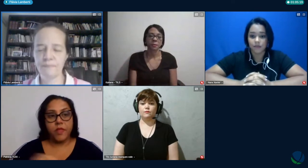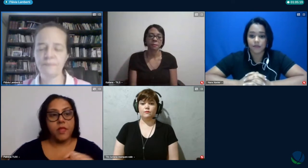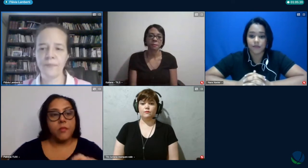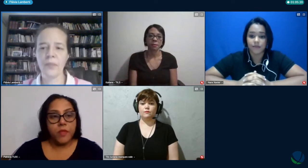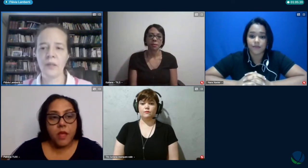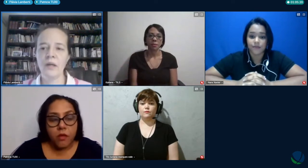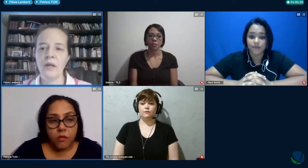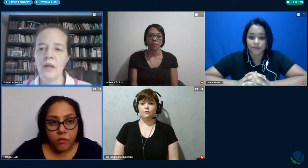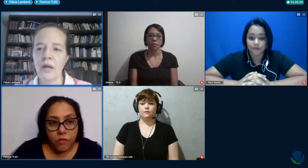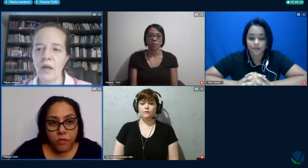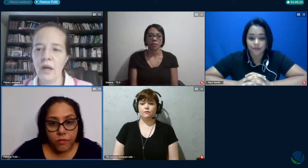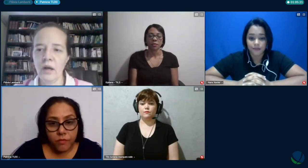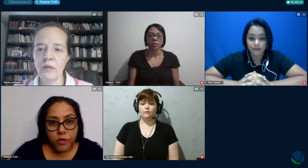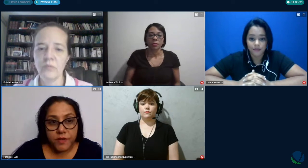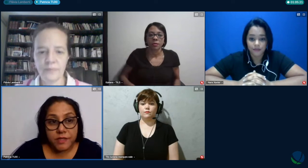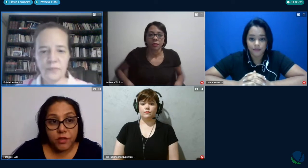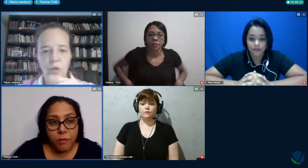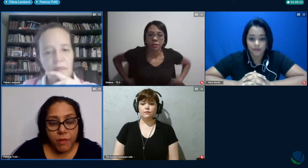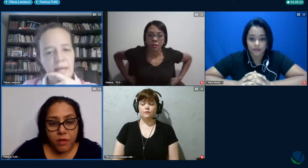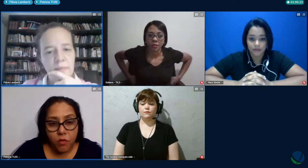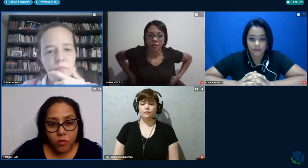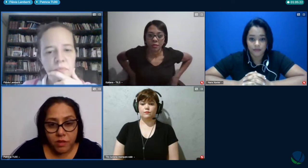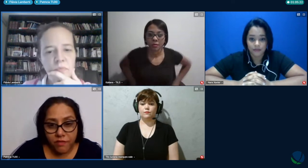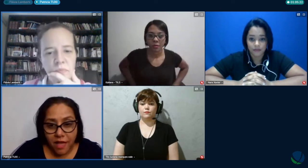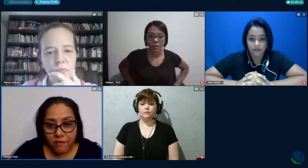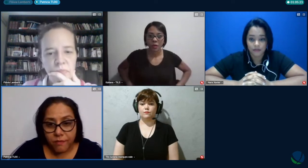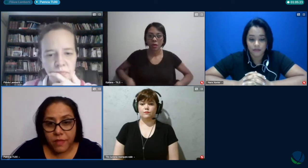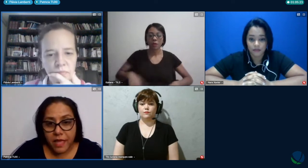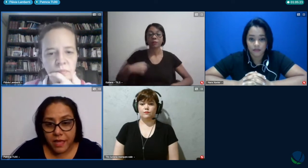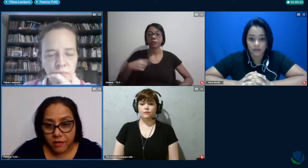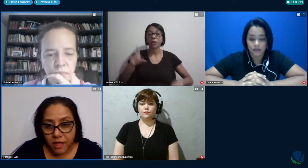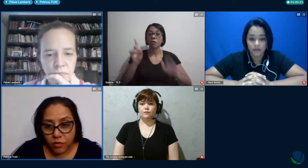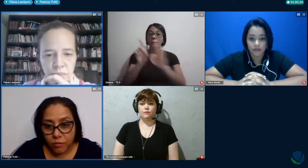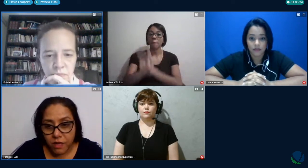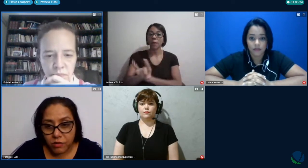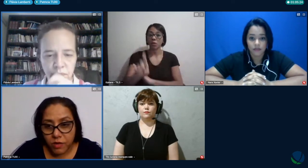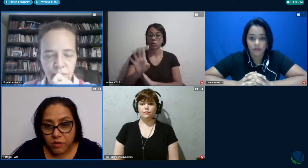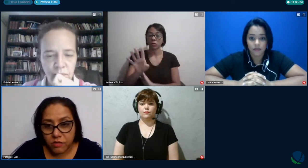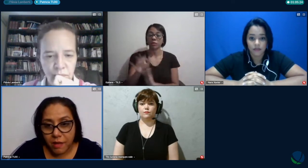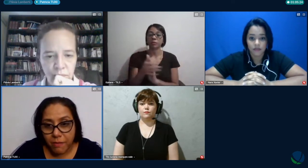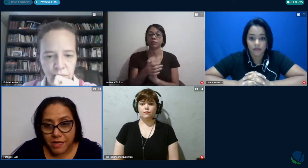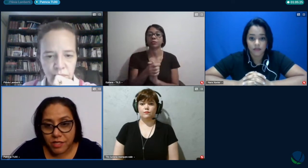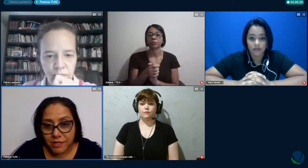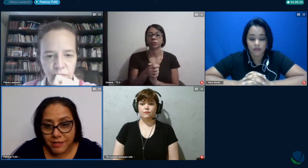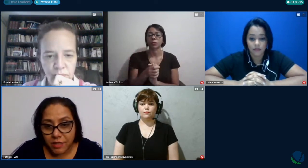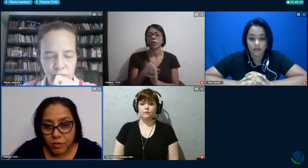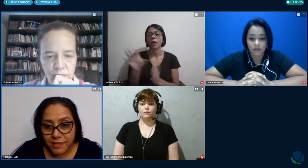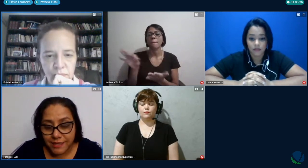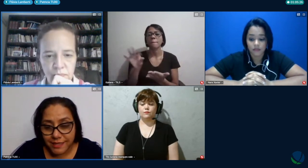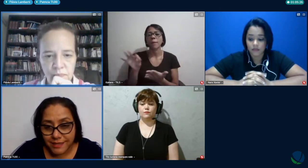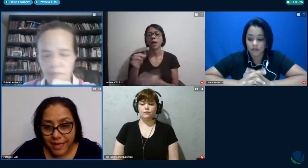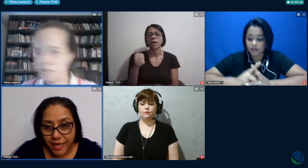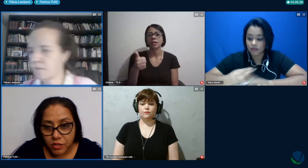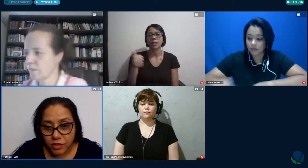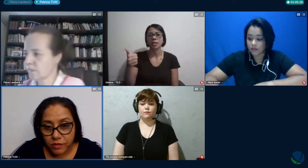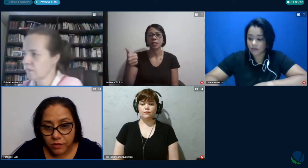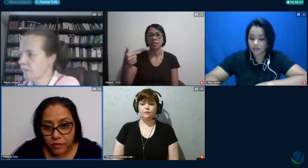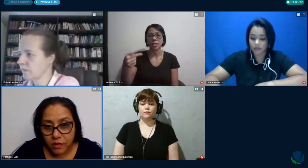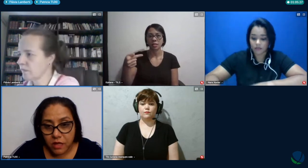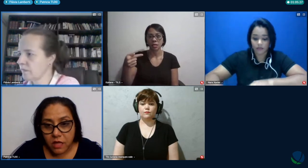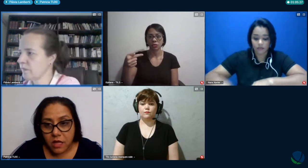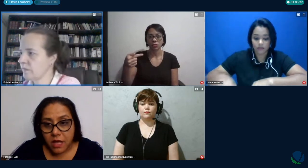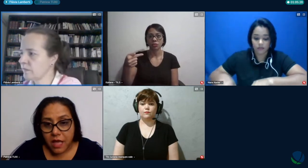né? Vou te fazer só uma pergunta, Flávia. Retomando isso, na página